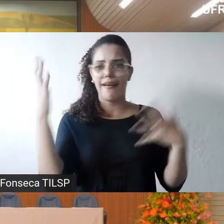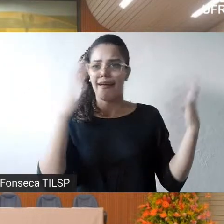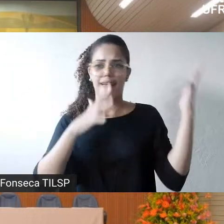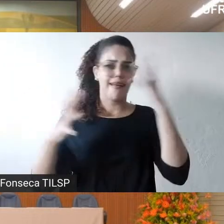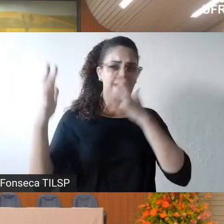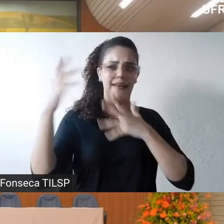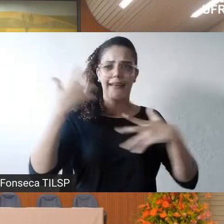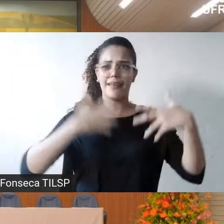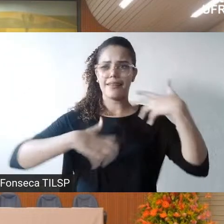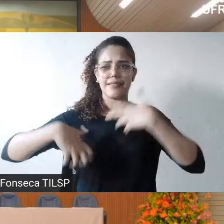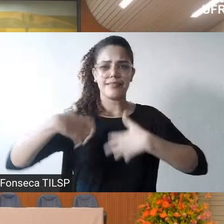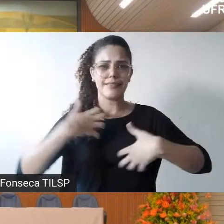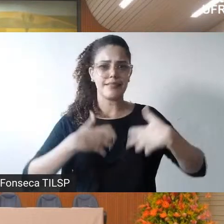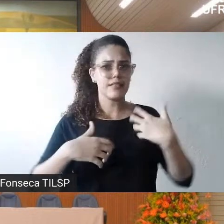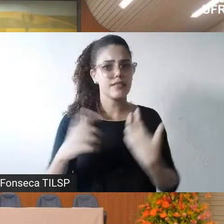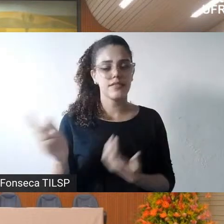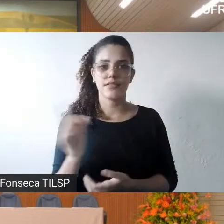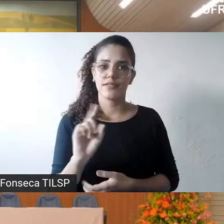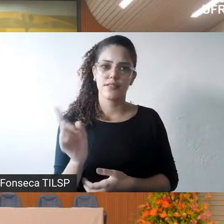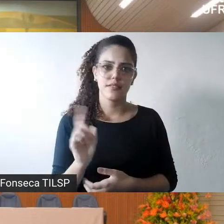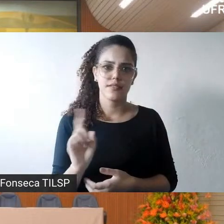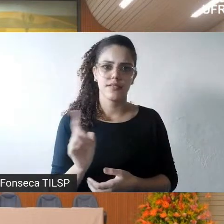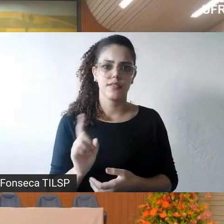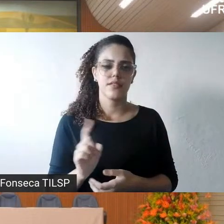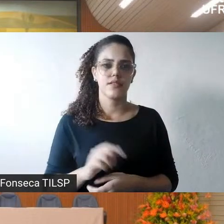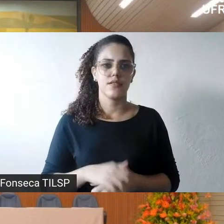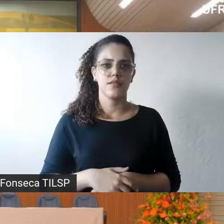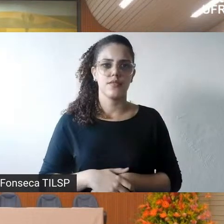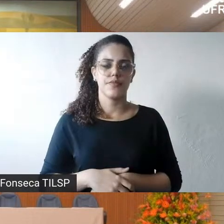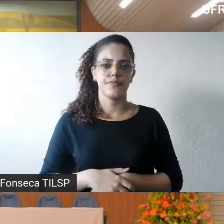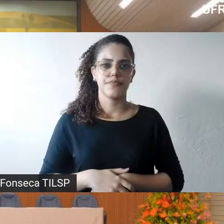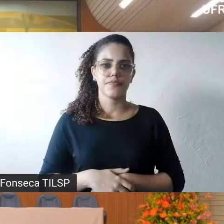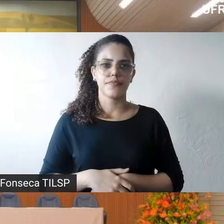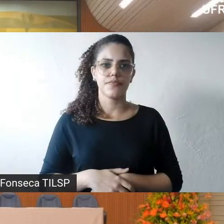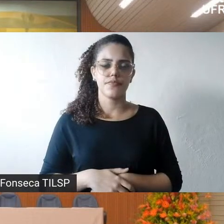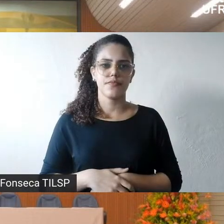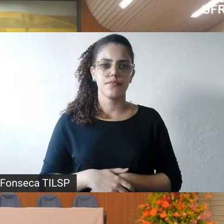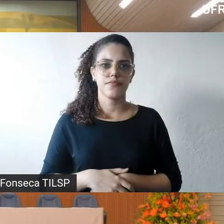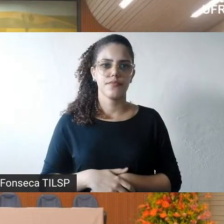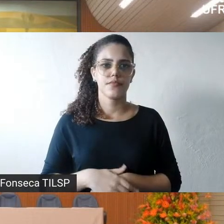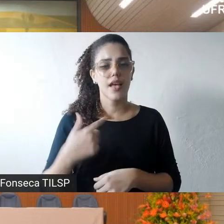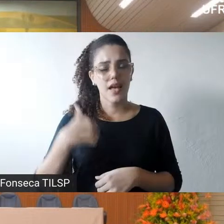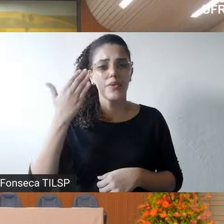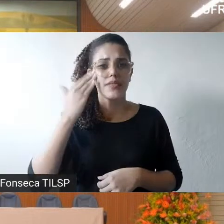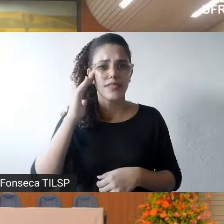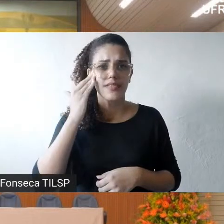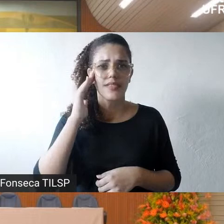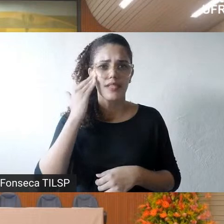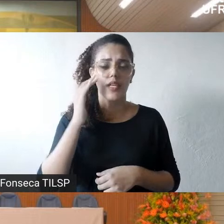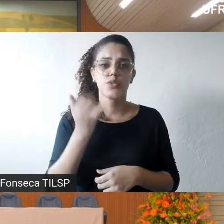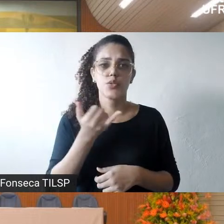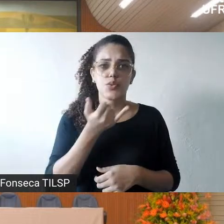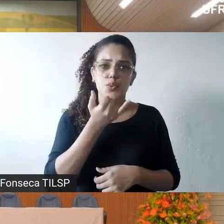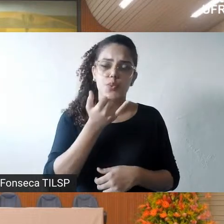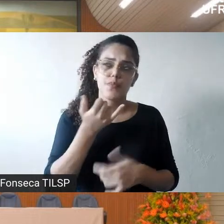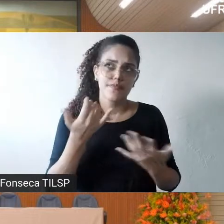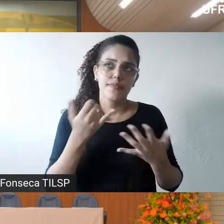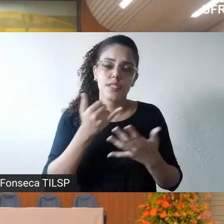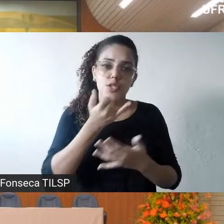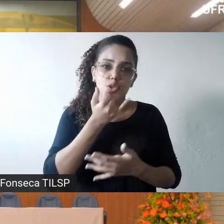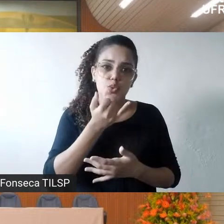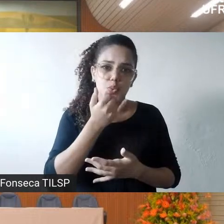gente se desesperar. E aí eu entendo a tudo isso. Peço até desculpa pelo meu desabafo, porque é